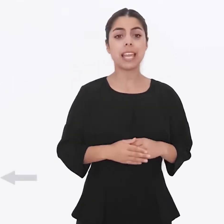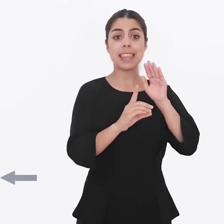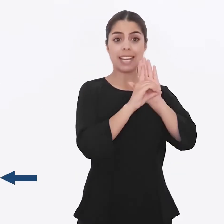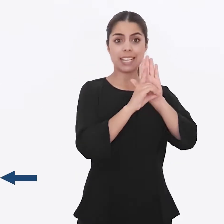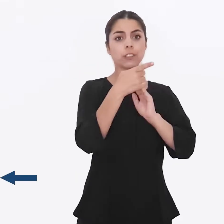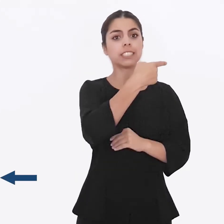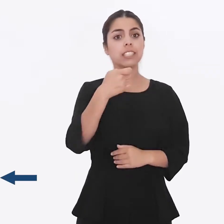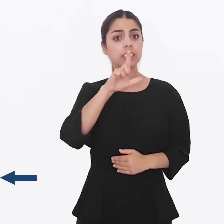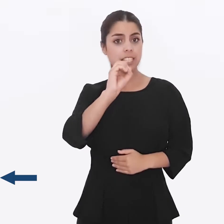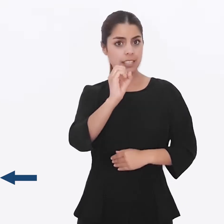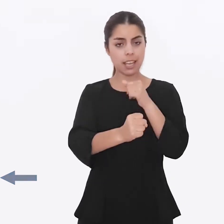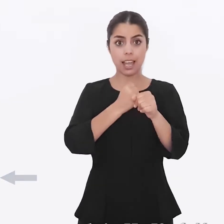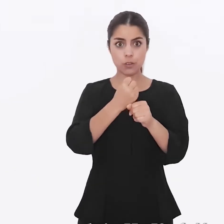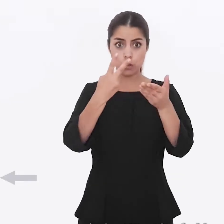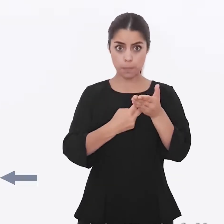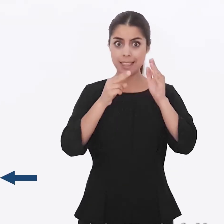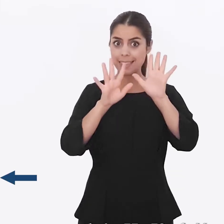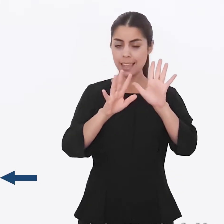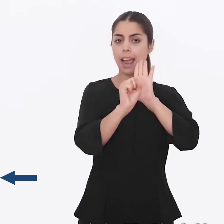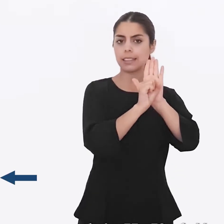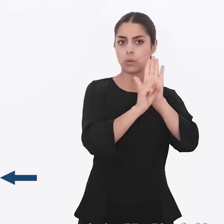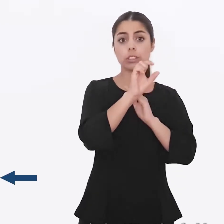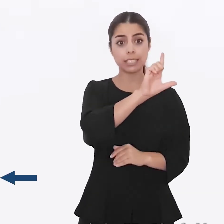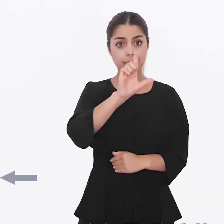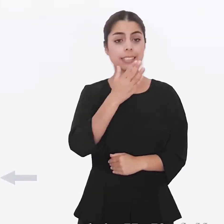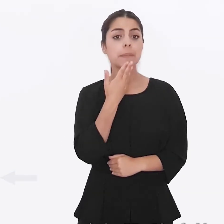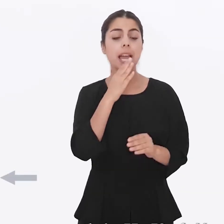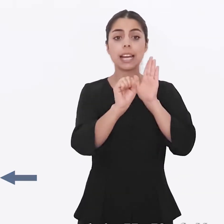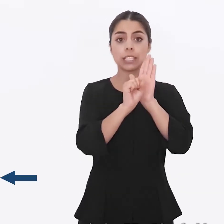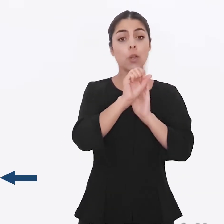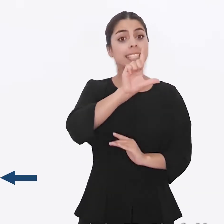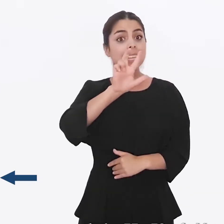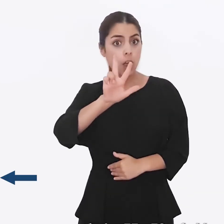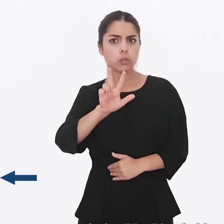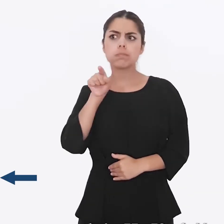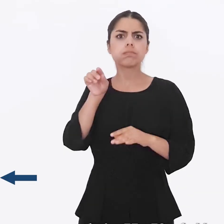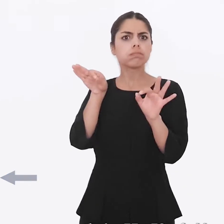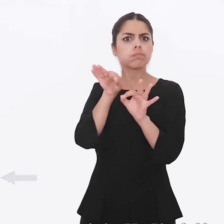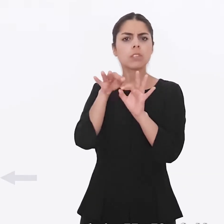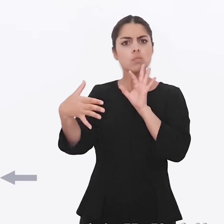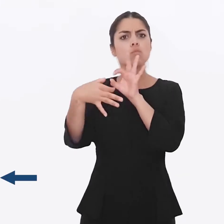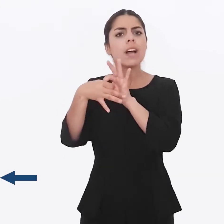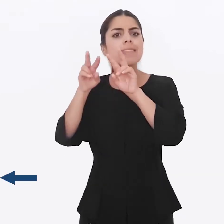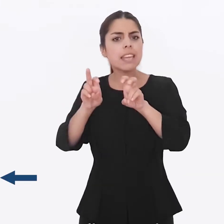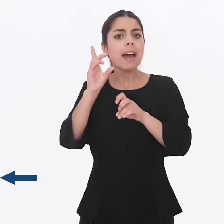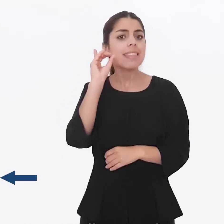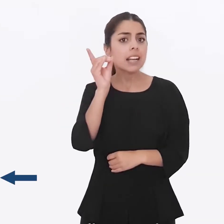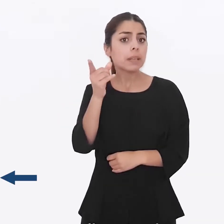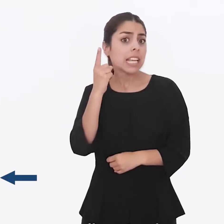Decreto 170 de 2010, que en sus artículos 77 y 78, referidos a la discapacidad auditiva, no solo contempla la